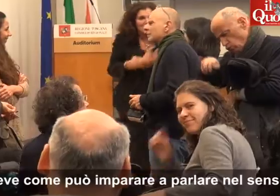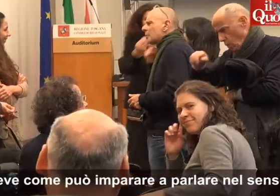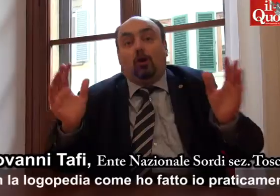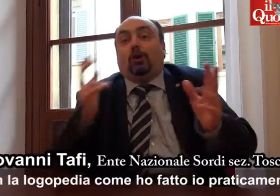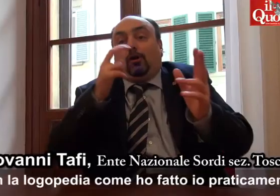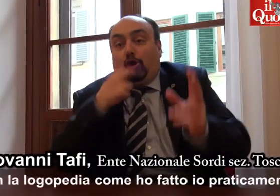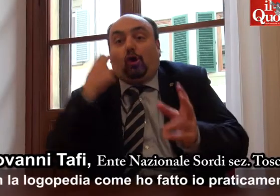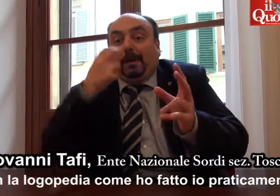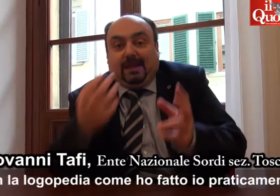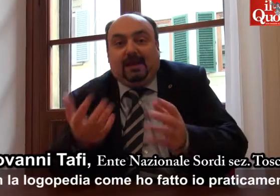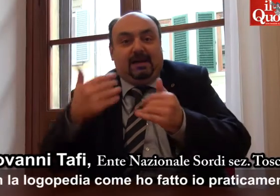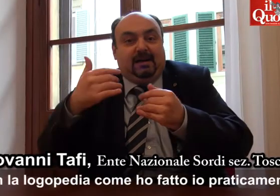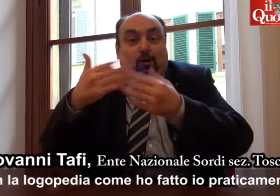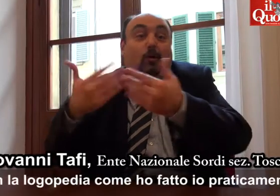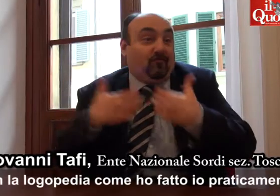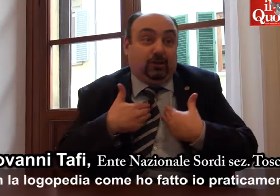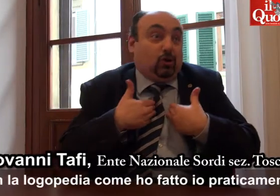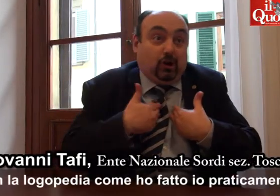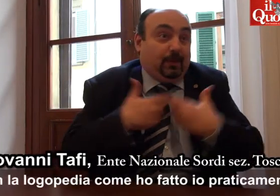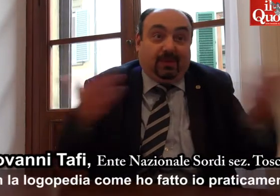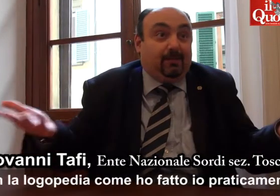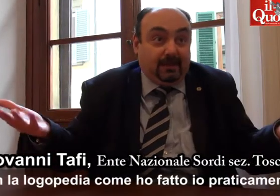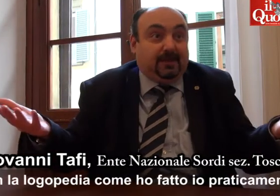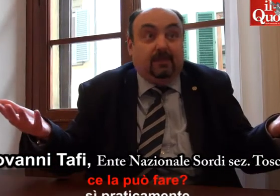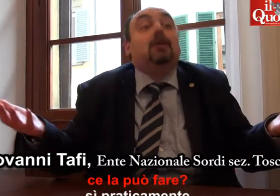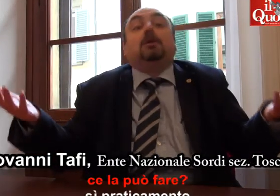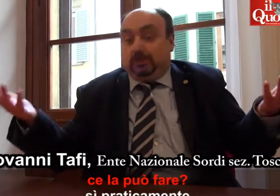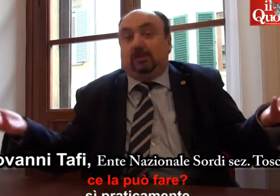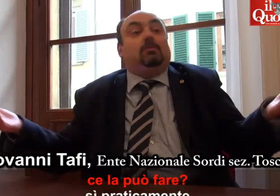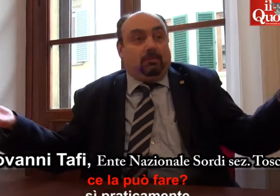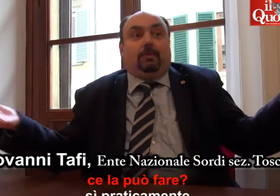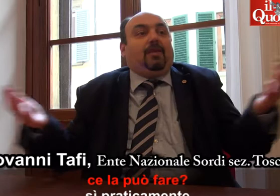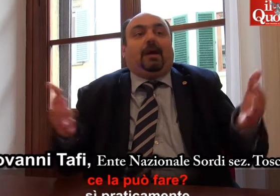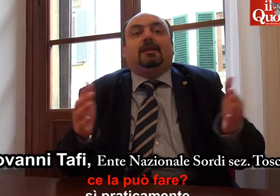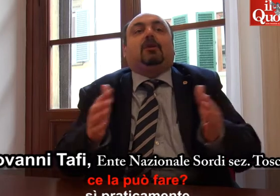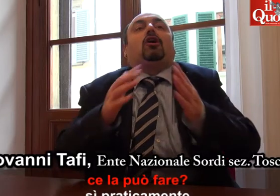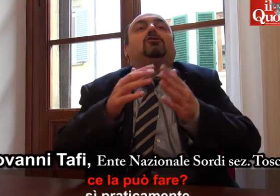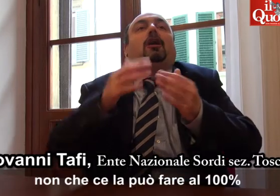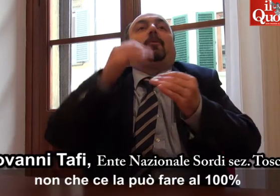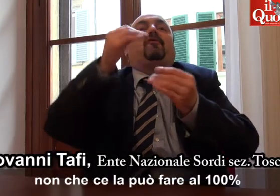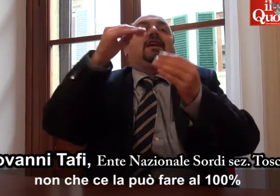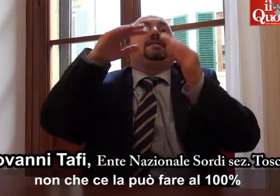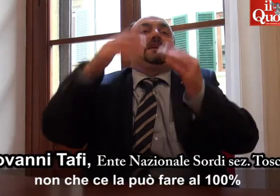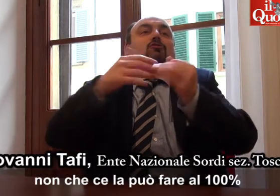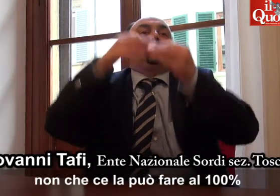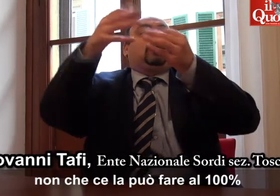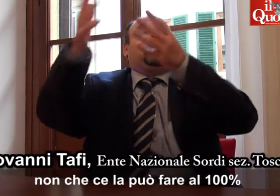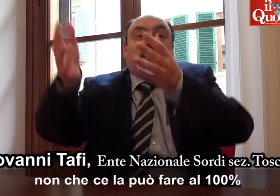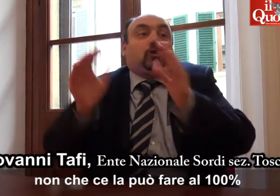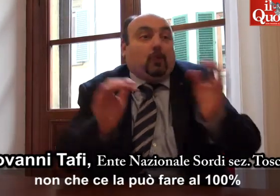Ora la glucopedia, come ho fatto io, praticamente... può fare. Sì, praticamente no, che ce la può fare nel 100%, però